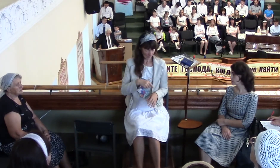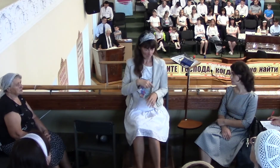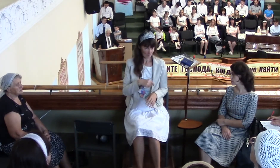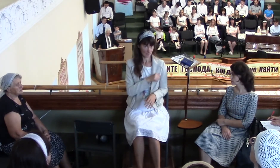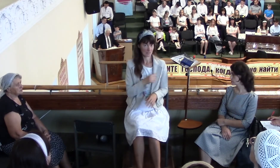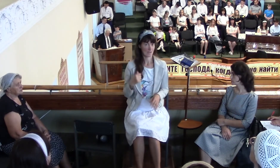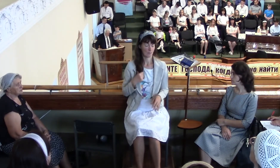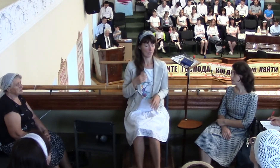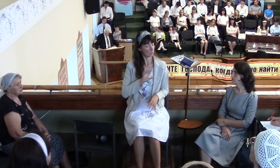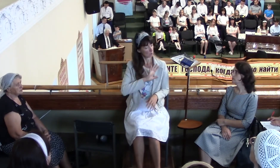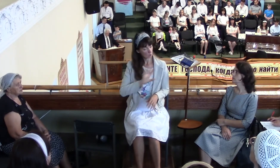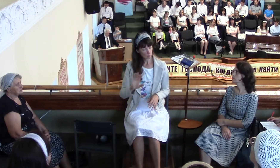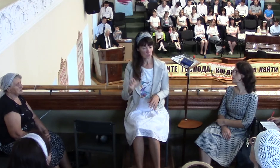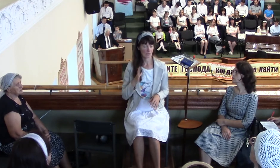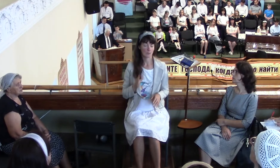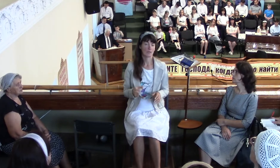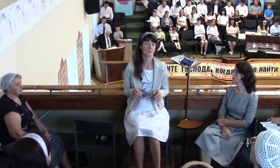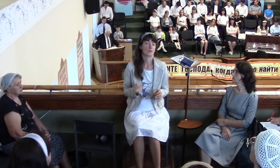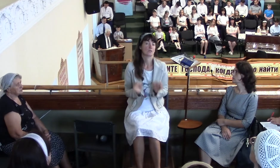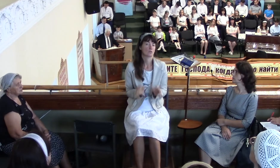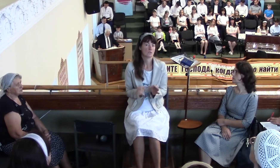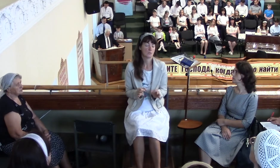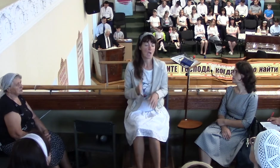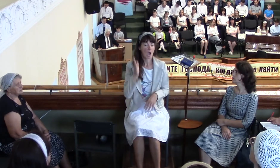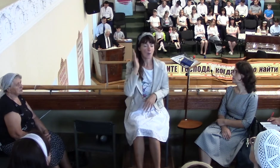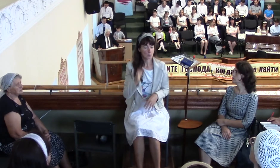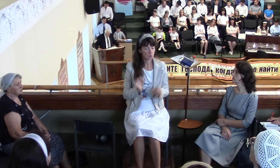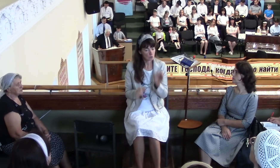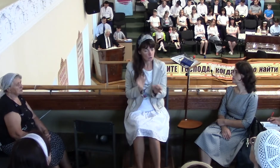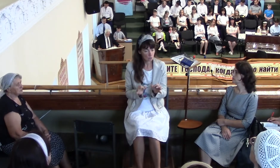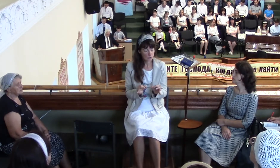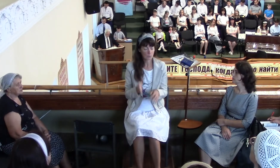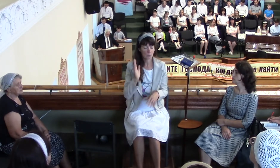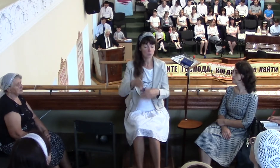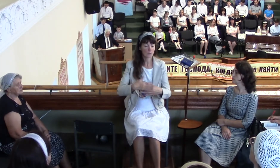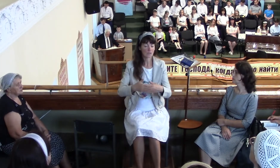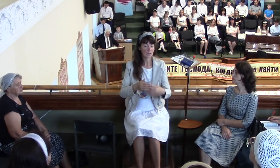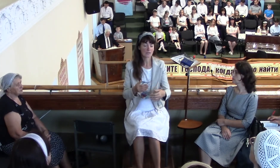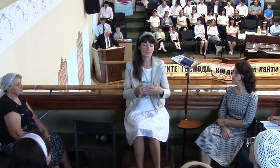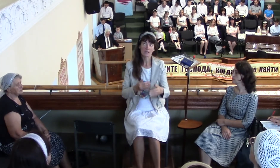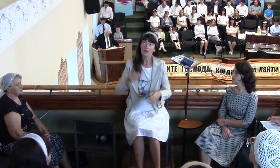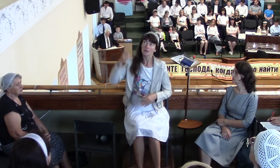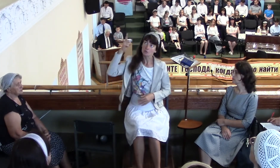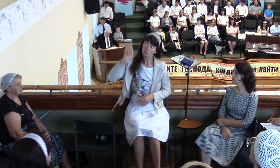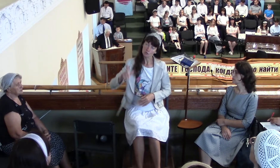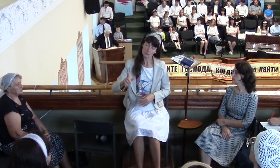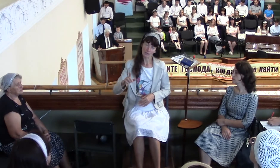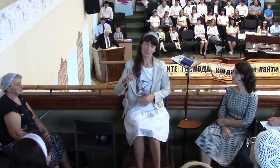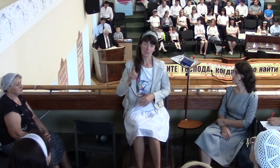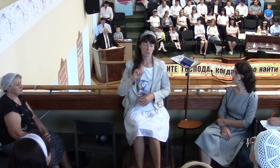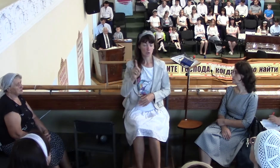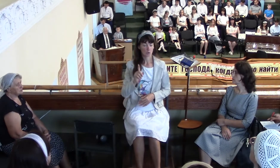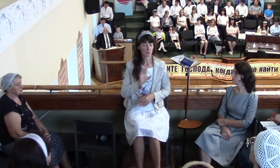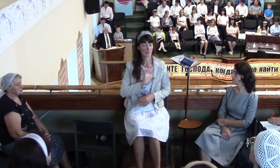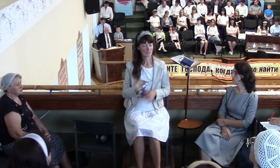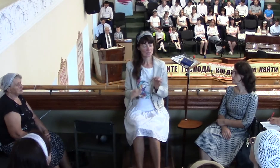Будучи же судимы, наказываемся от Господа, чтобы не быть осужденными с миром».